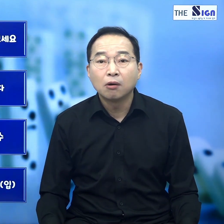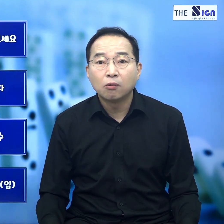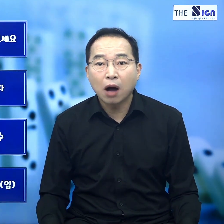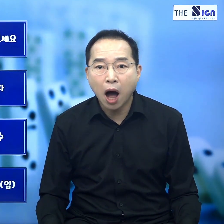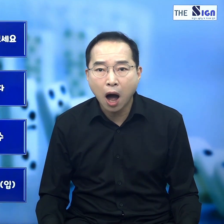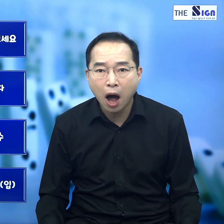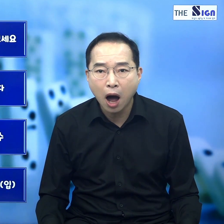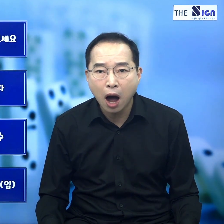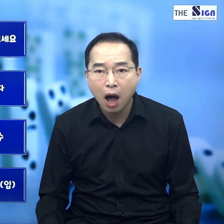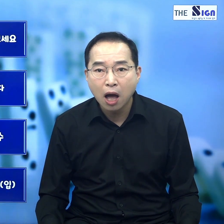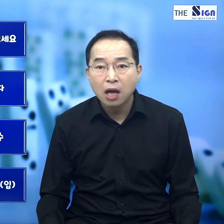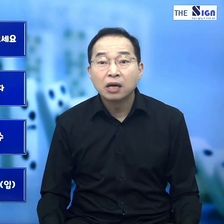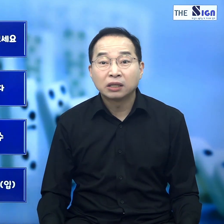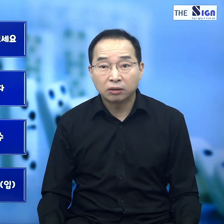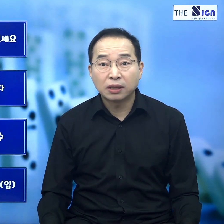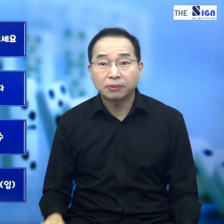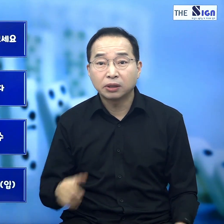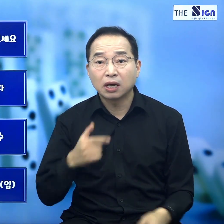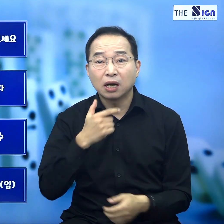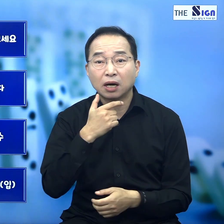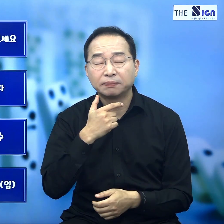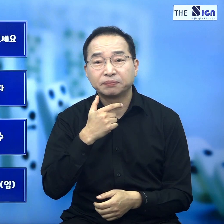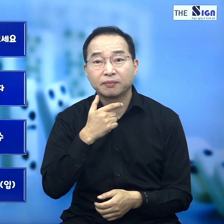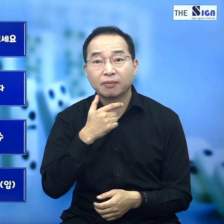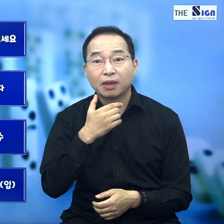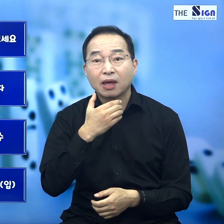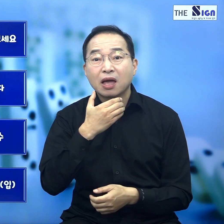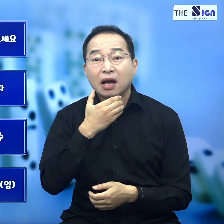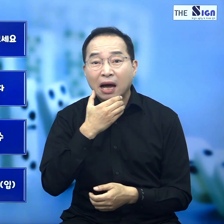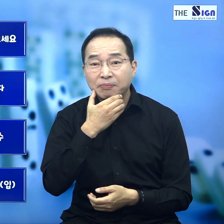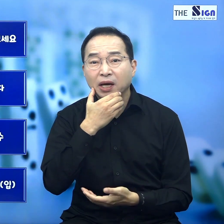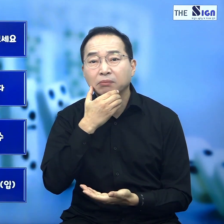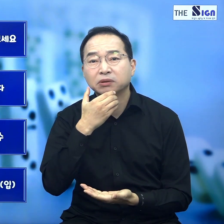와 그러다 보니까 감탄하면서